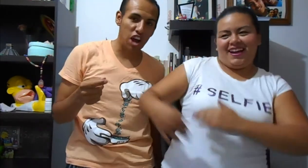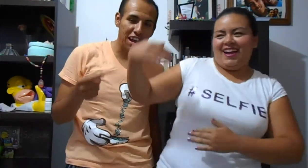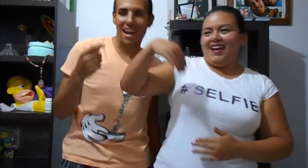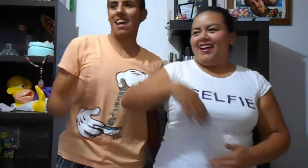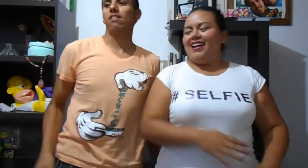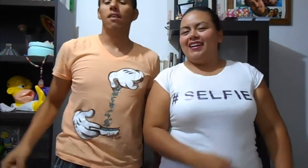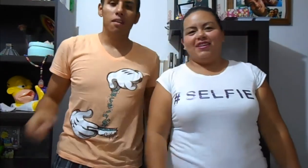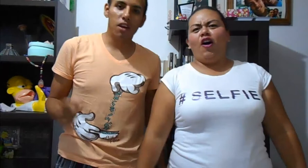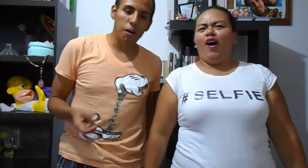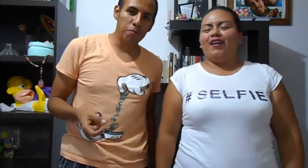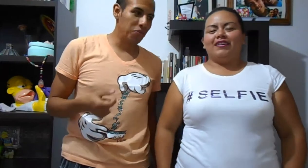nota. Challenge. No. No.